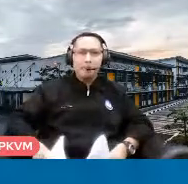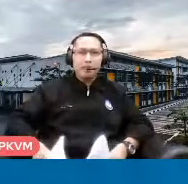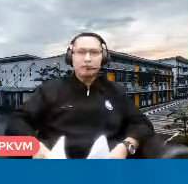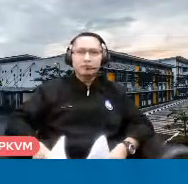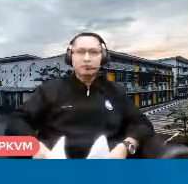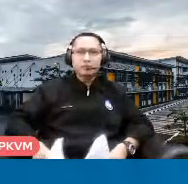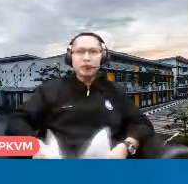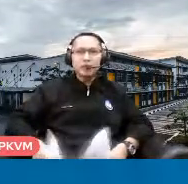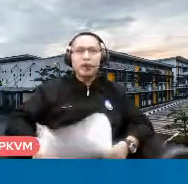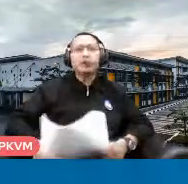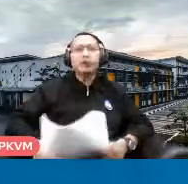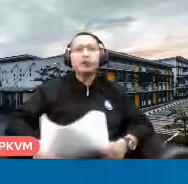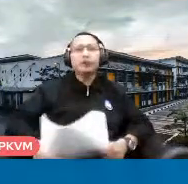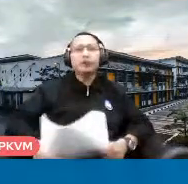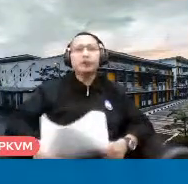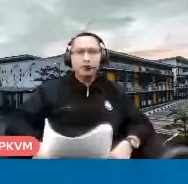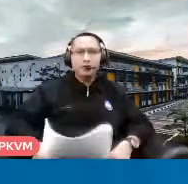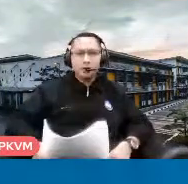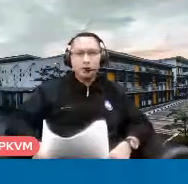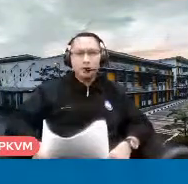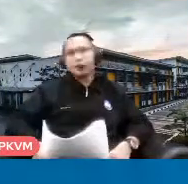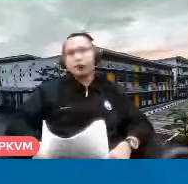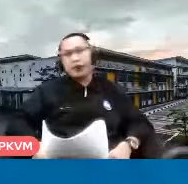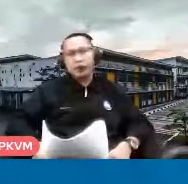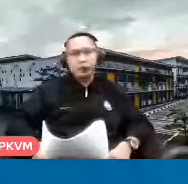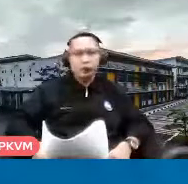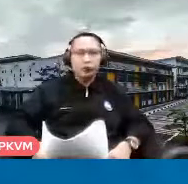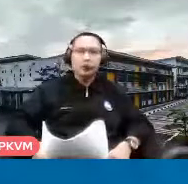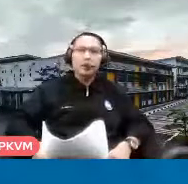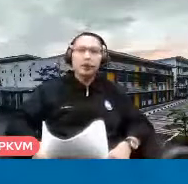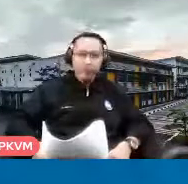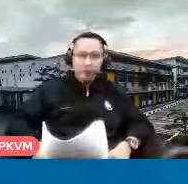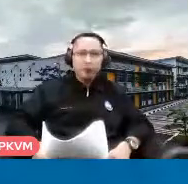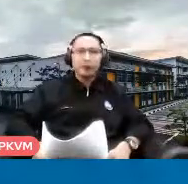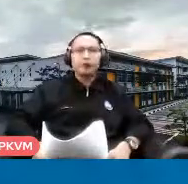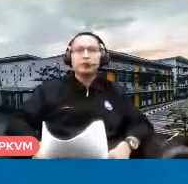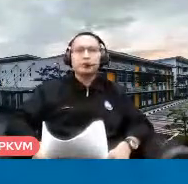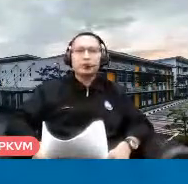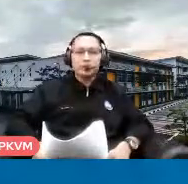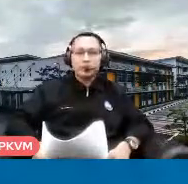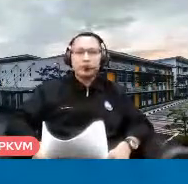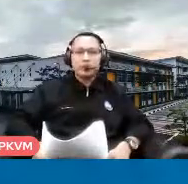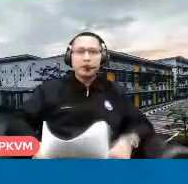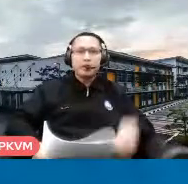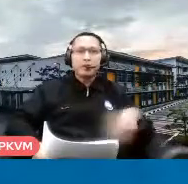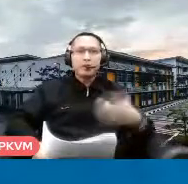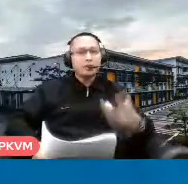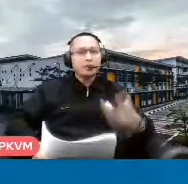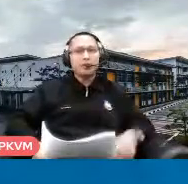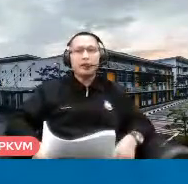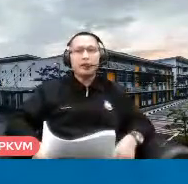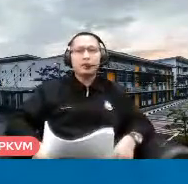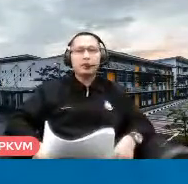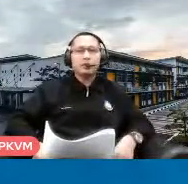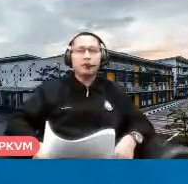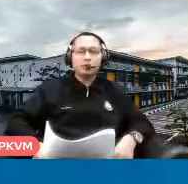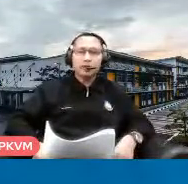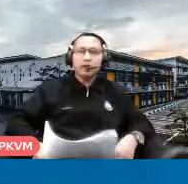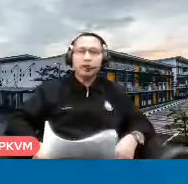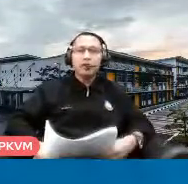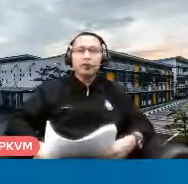Anita kemaslah tak emas kalau dia citraelo kemah saja udah macet nih tapi tak tahulah ngajoprak